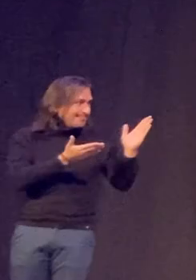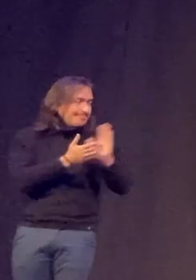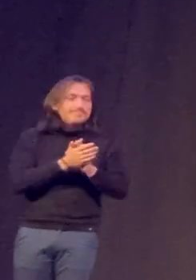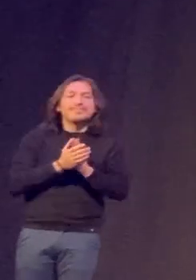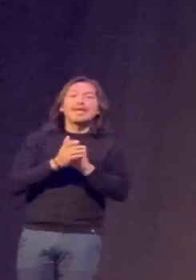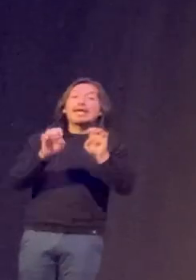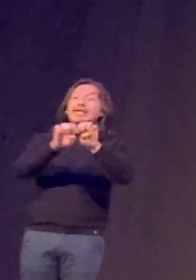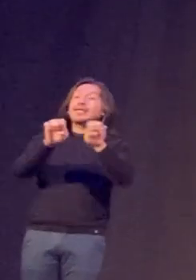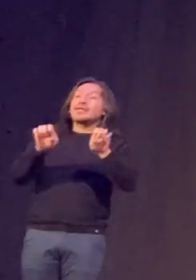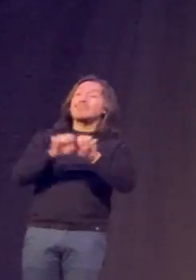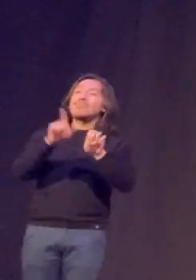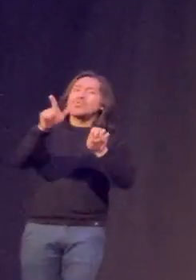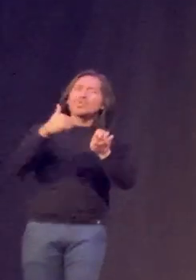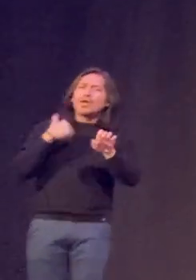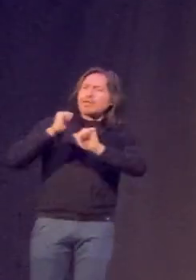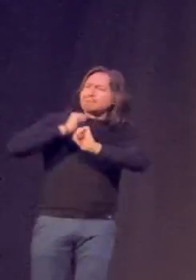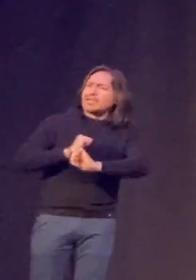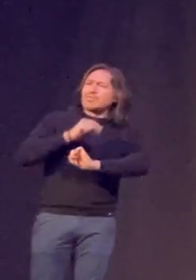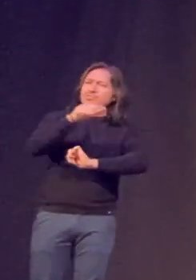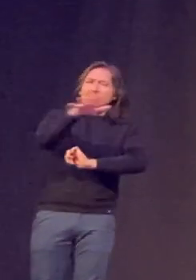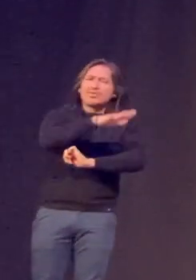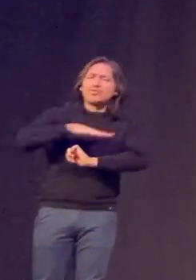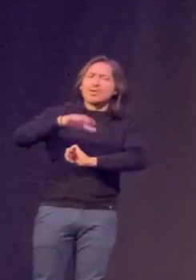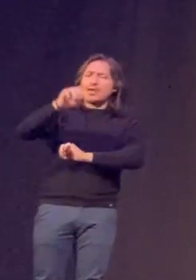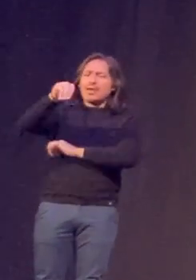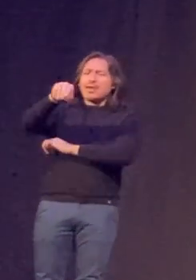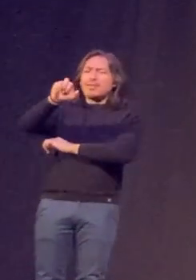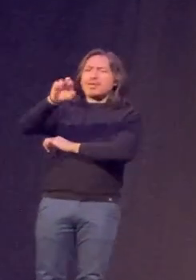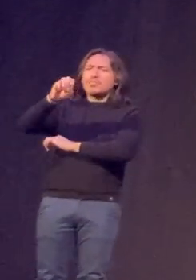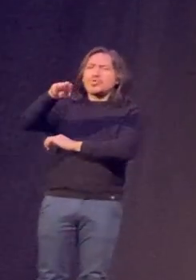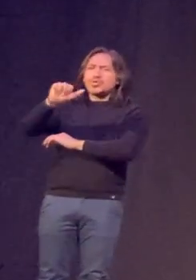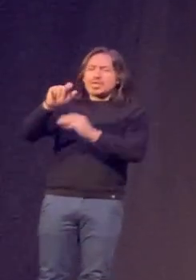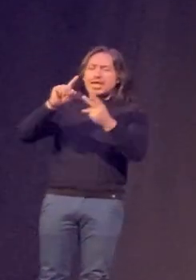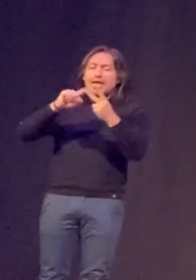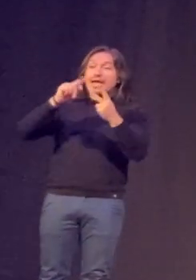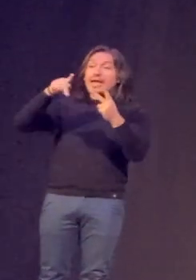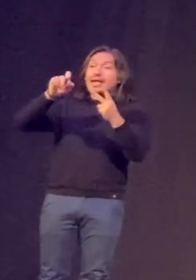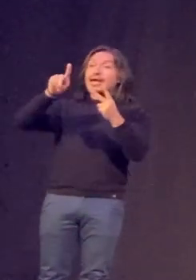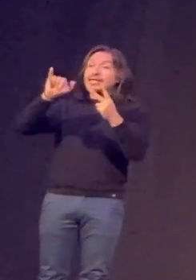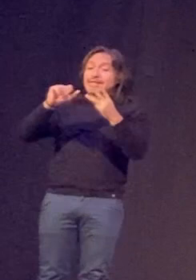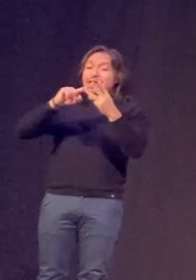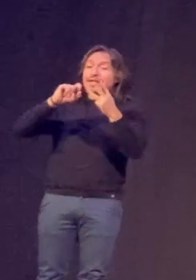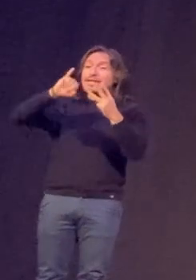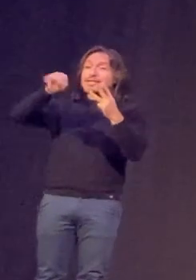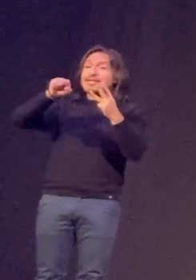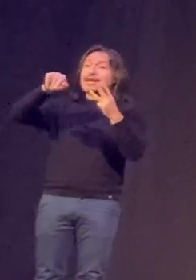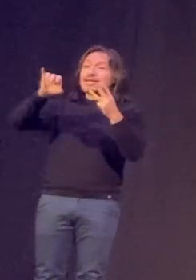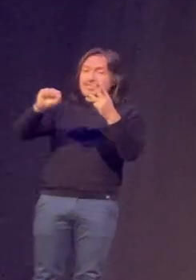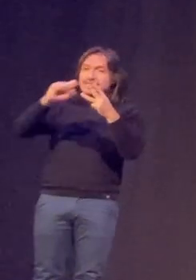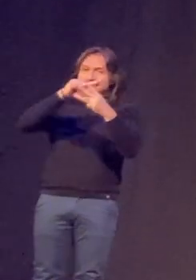En el equipo de Stage Management se encuentra Marmota Sánchez, Katia Vergara y Yanis González.